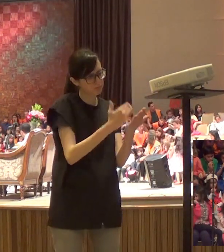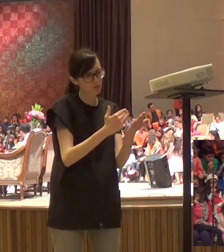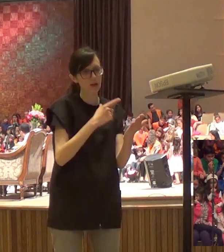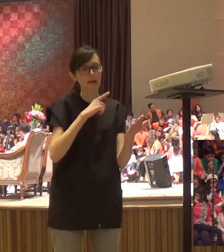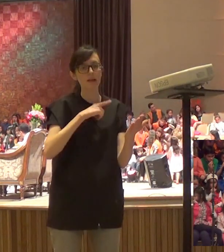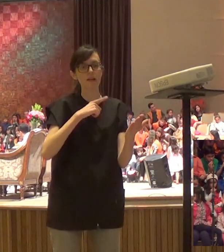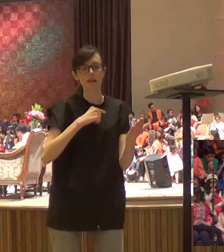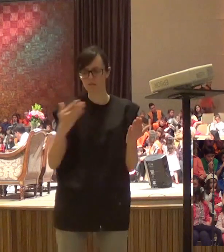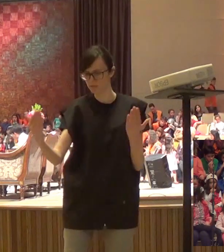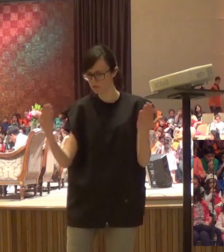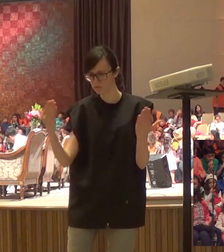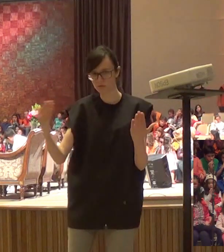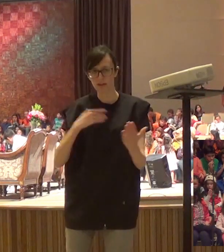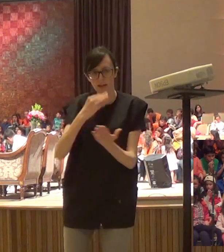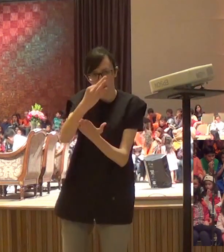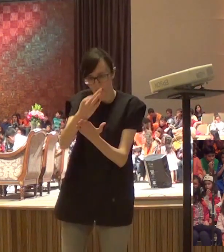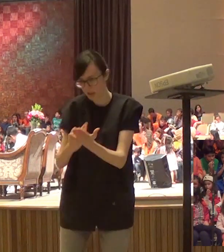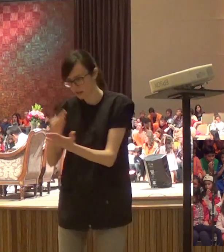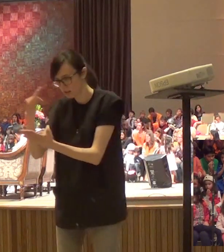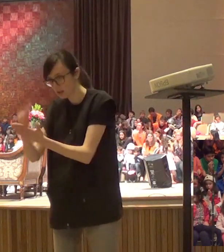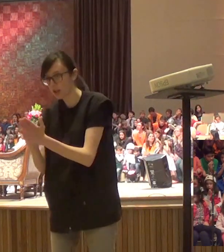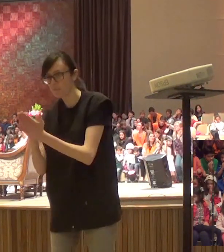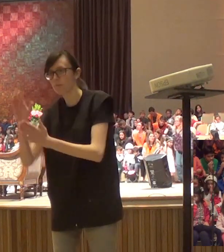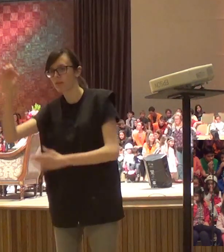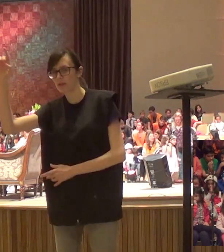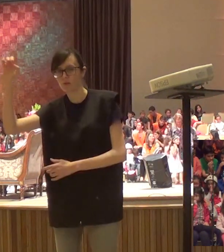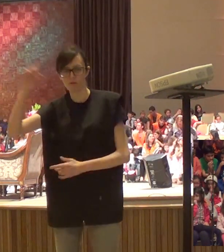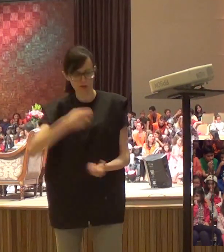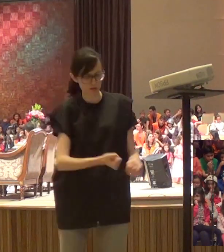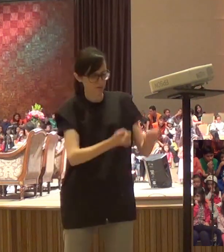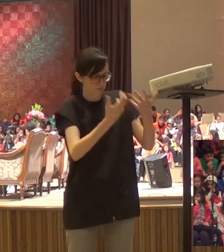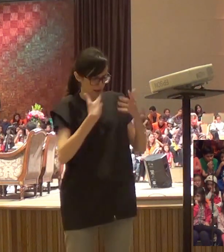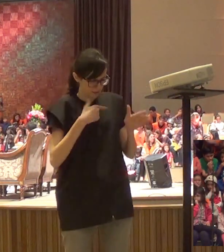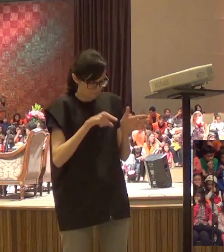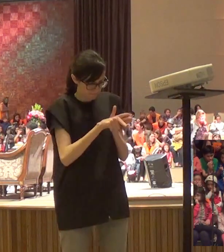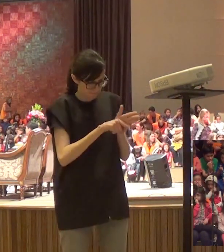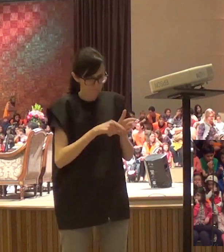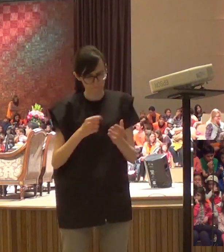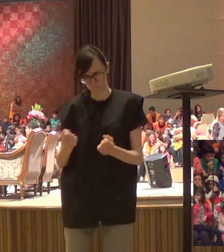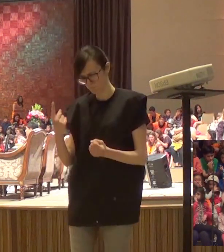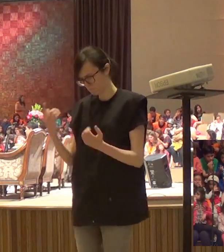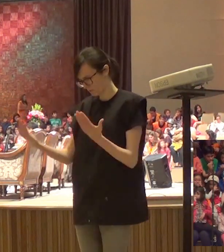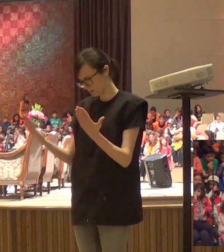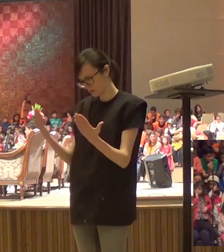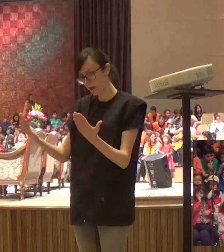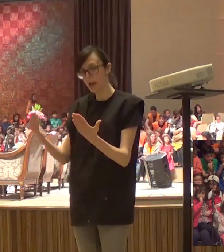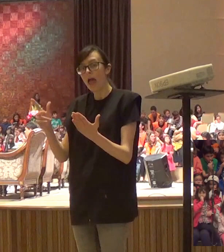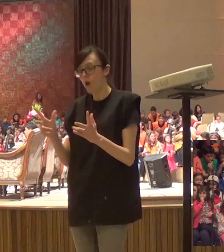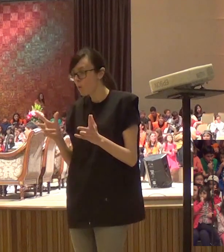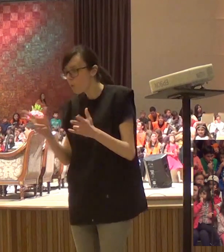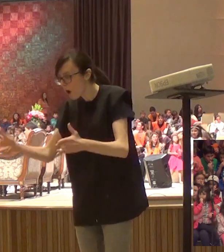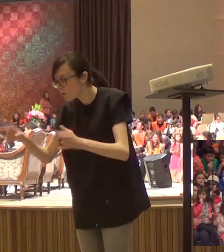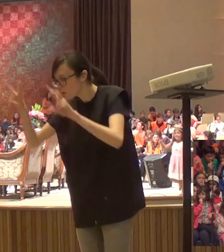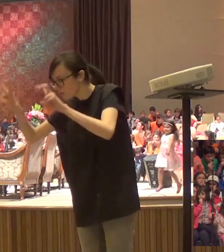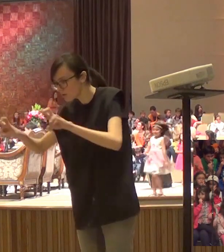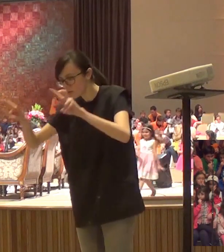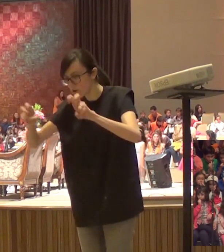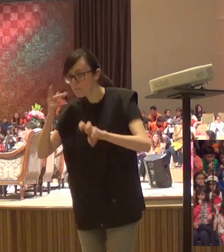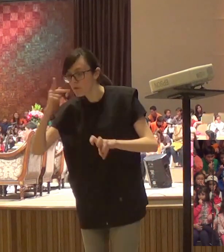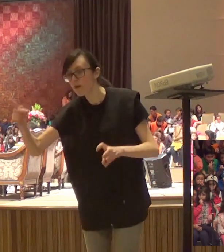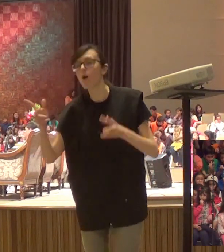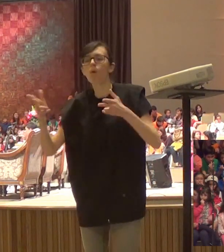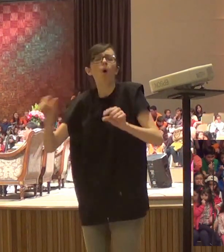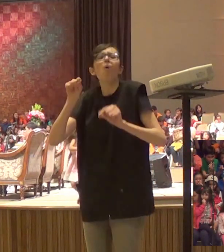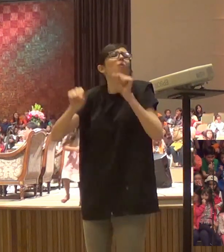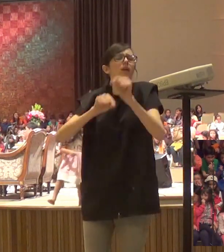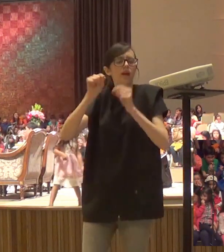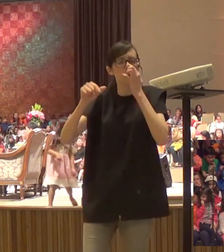é